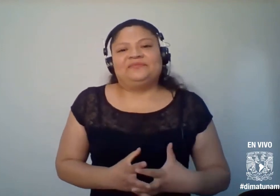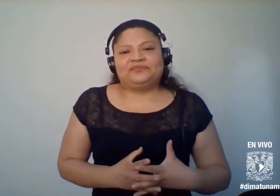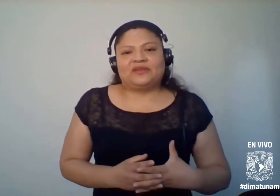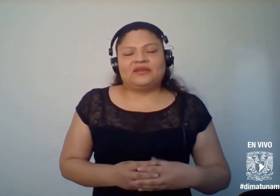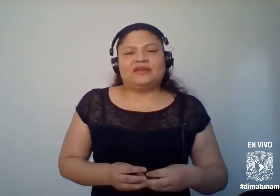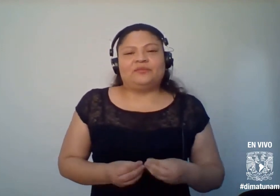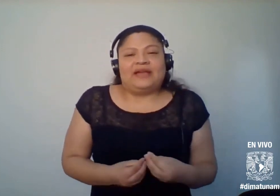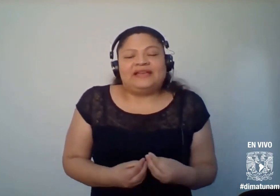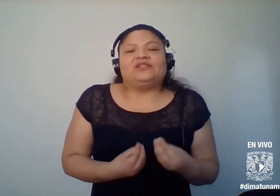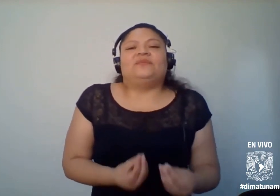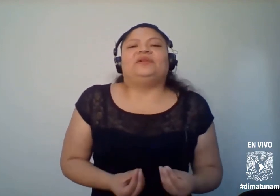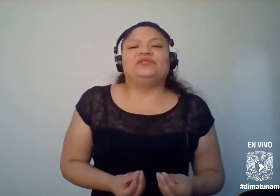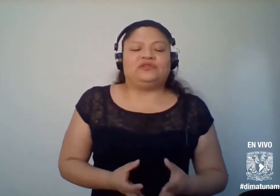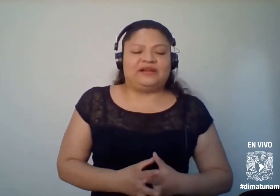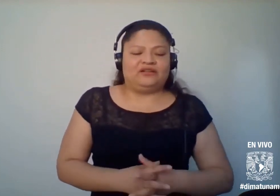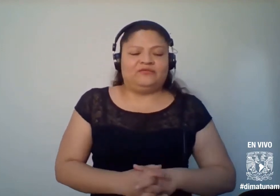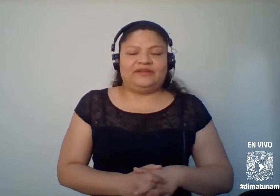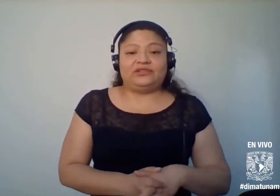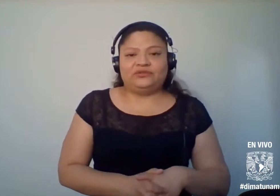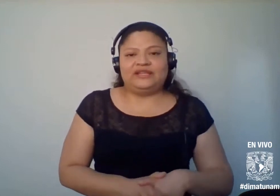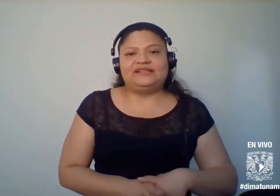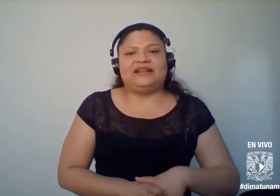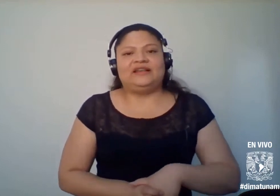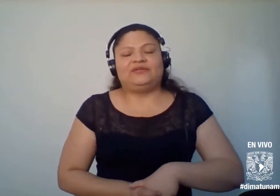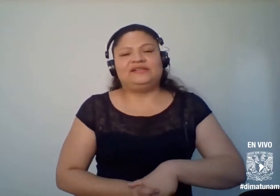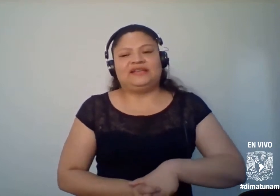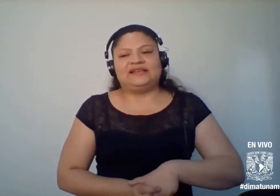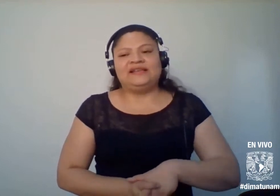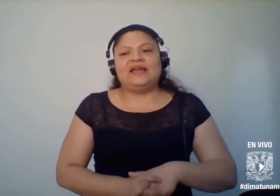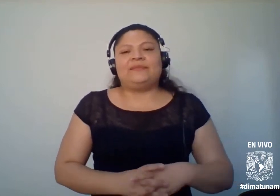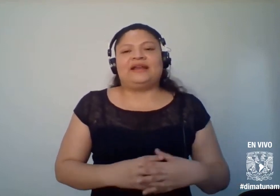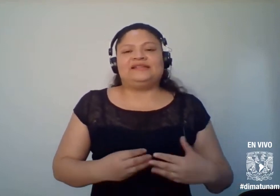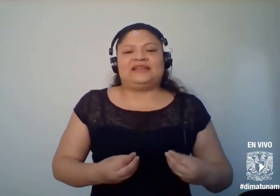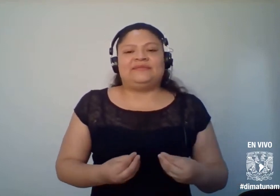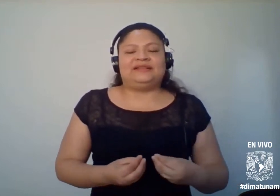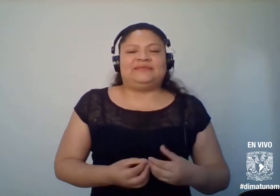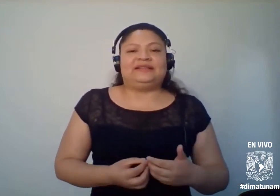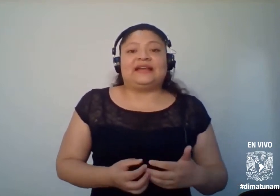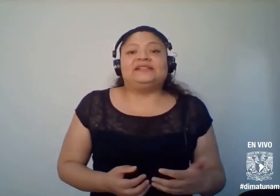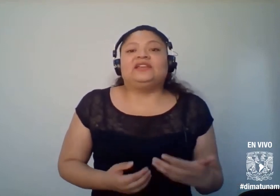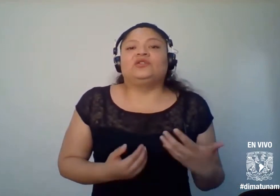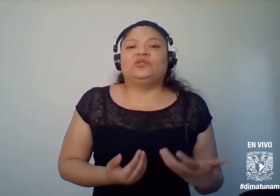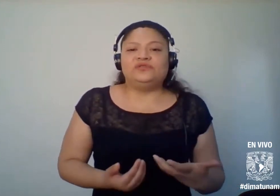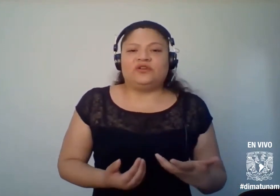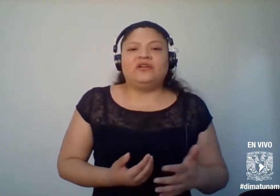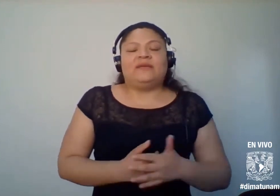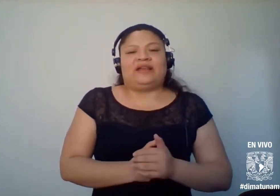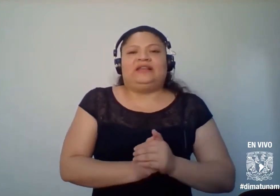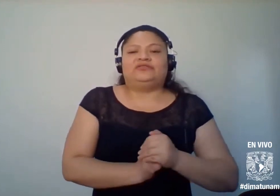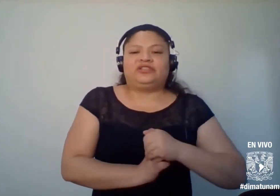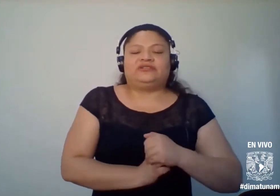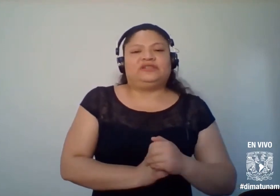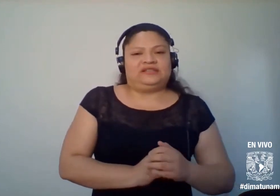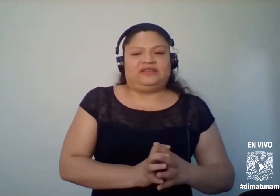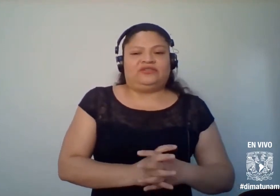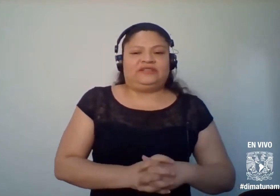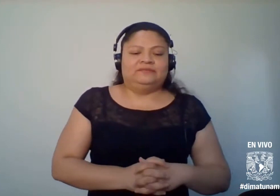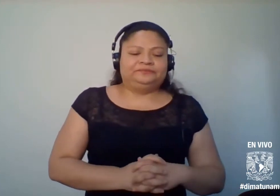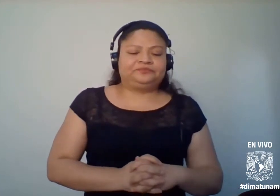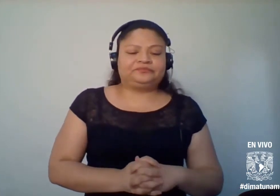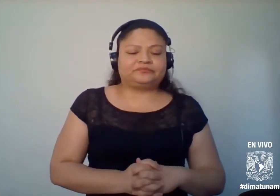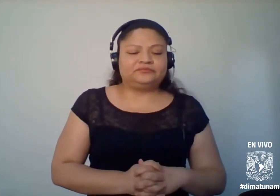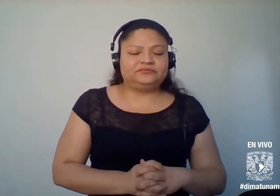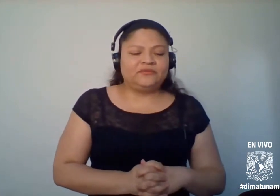Entonces, eso lo podemos tomar como virtudes de la lengua de señas para enseñar matemáticas, incluso para los chicos que sí